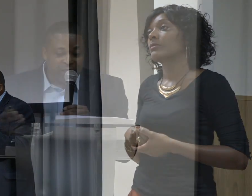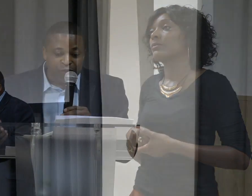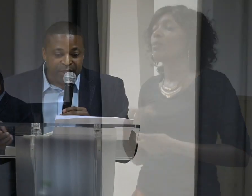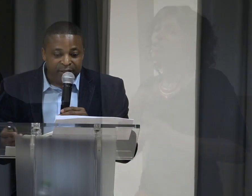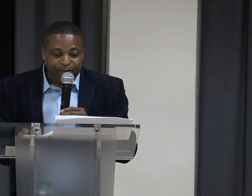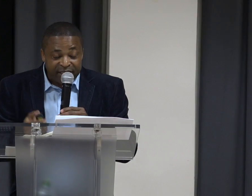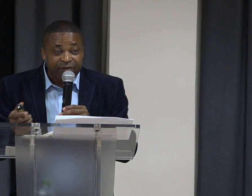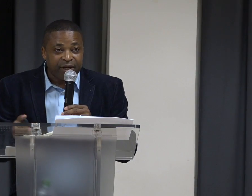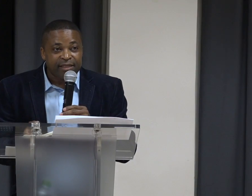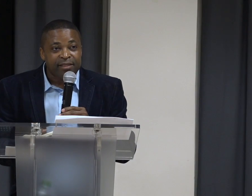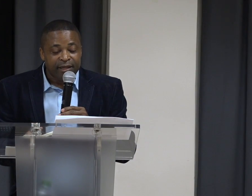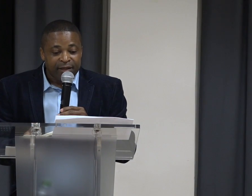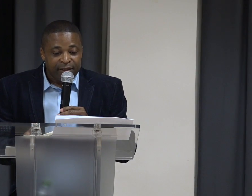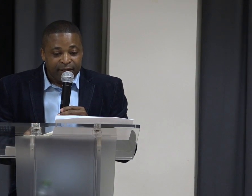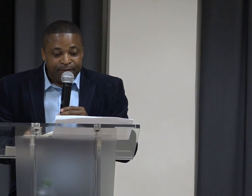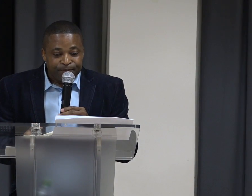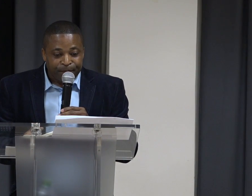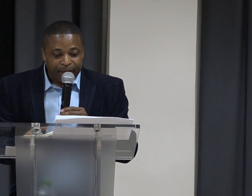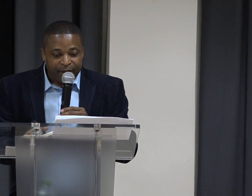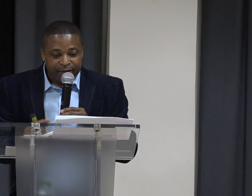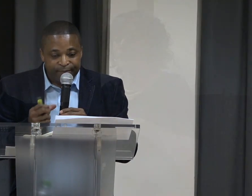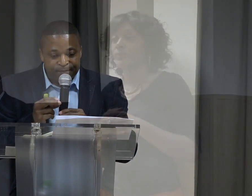j'aimerais résumer par cette phrase.